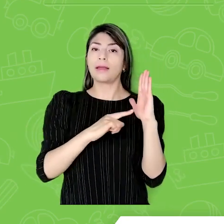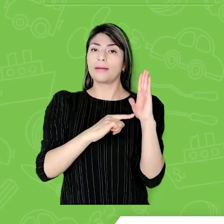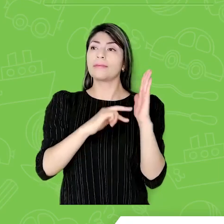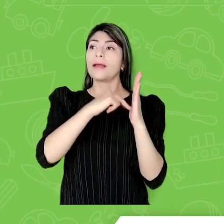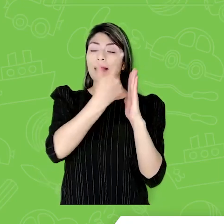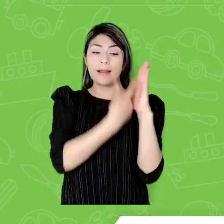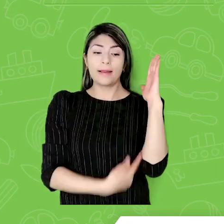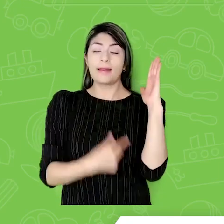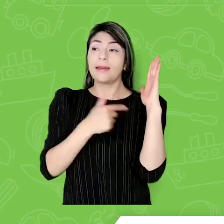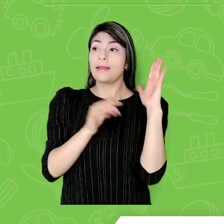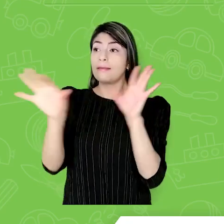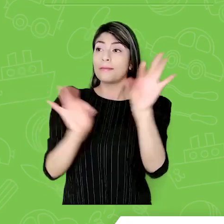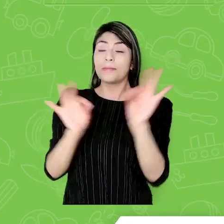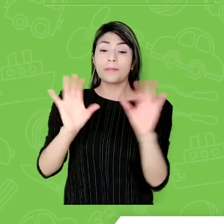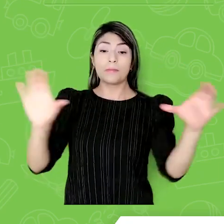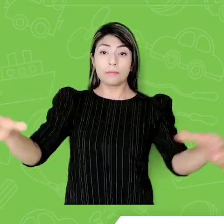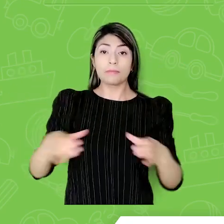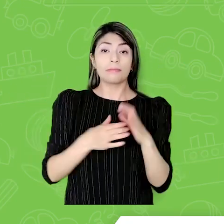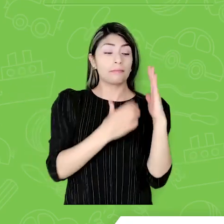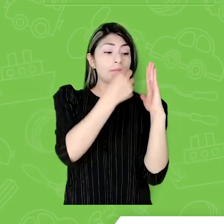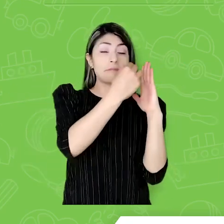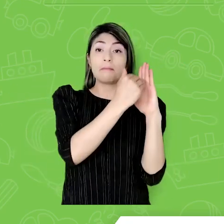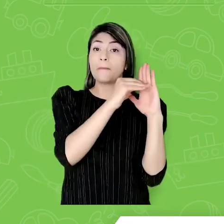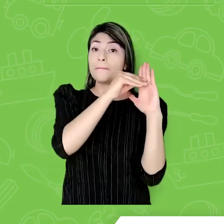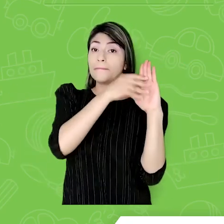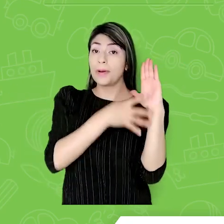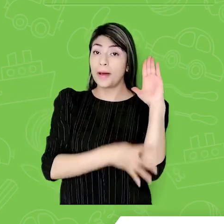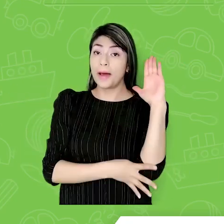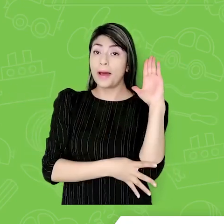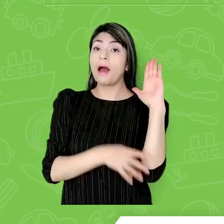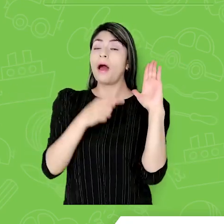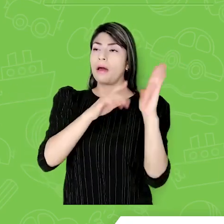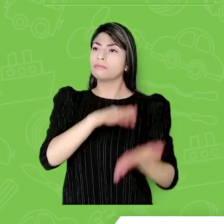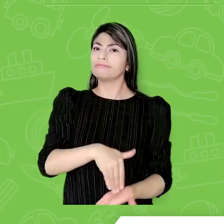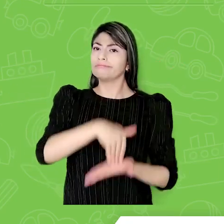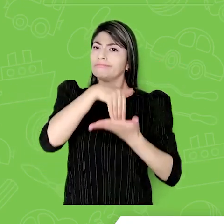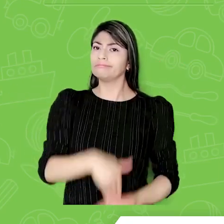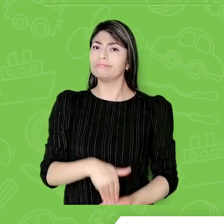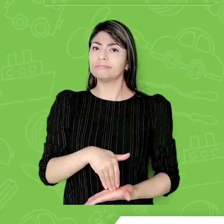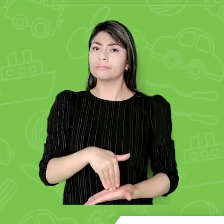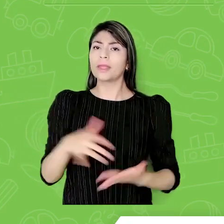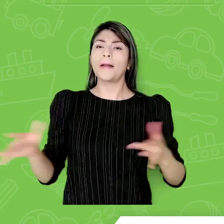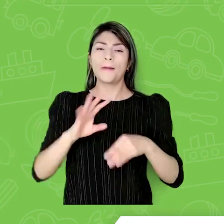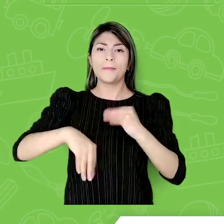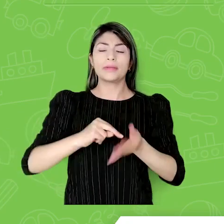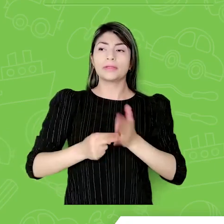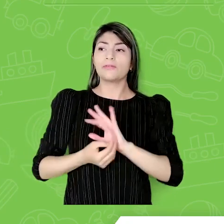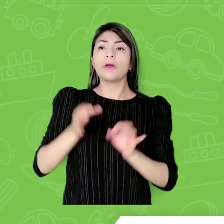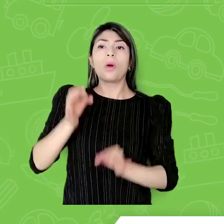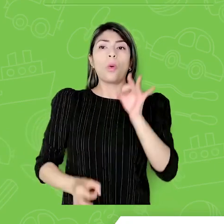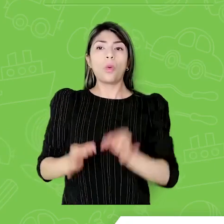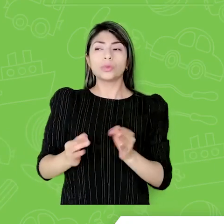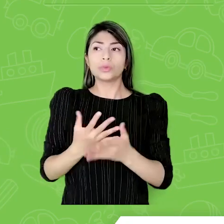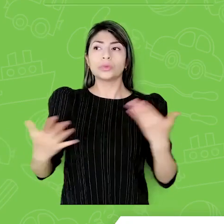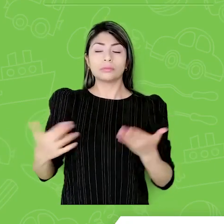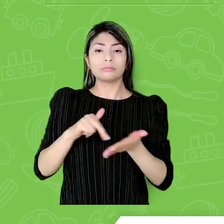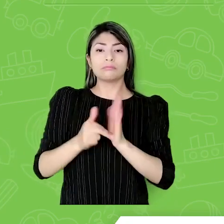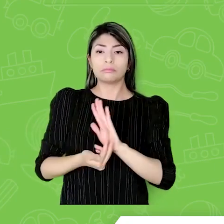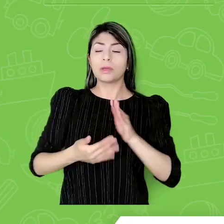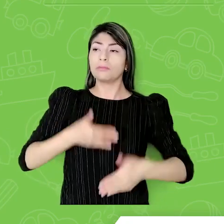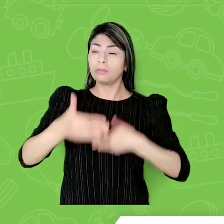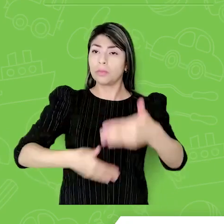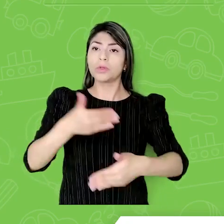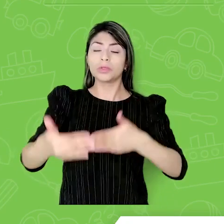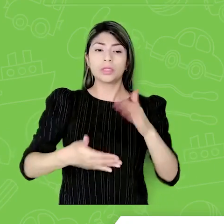una lista de elegibles. La firmeza total de una lista de elegibles se produce cuando la misma tiene plenos efectos jurídicos